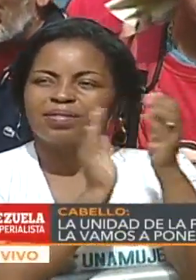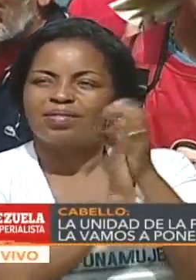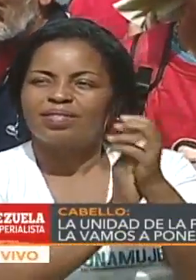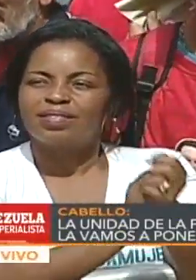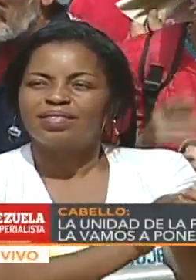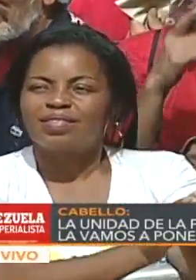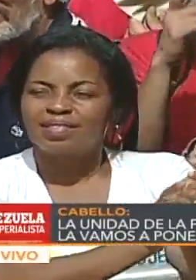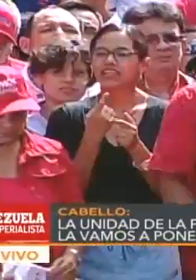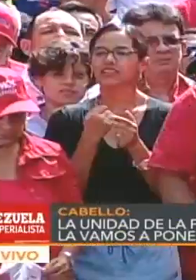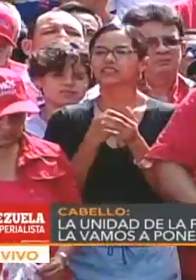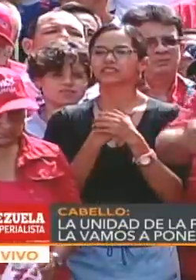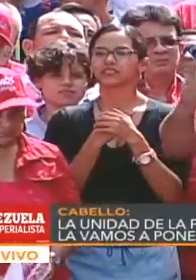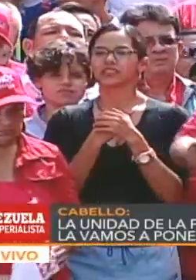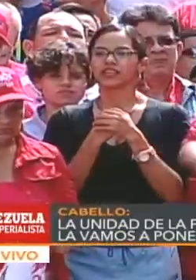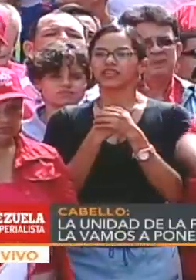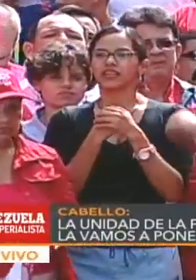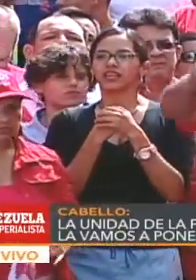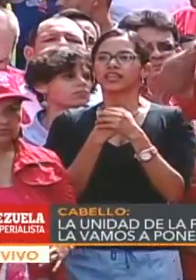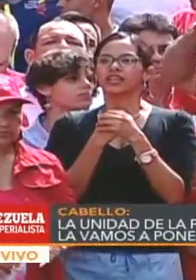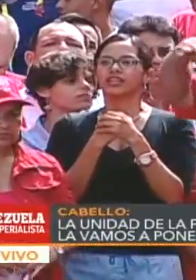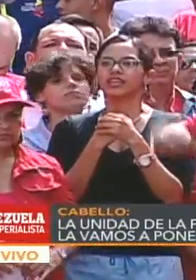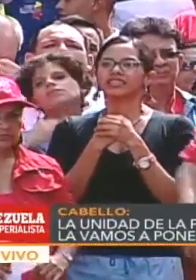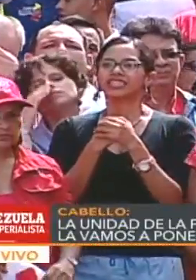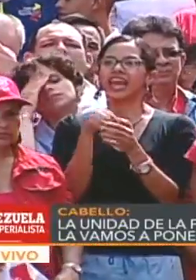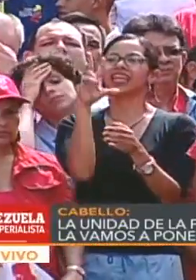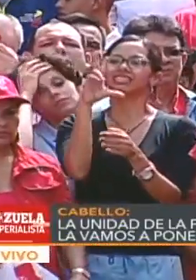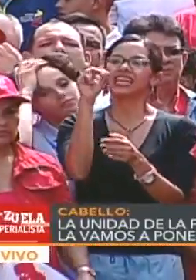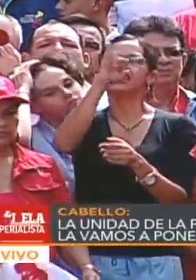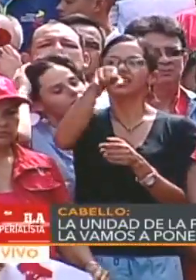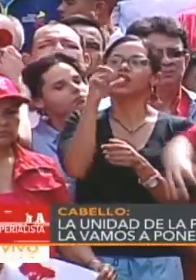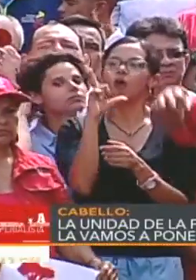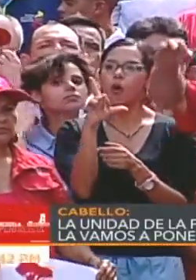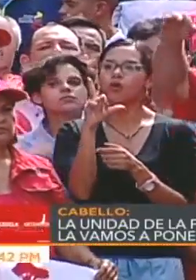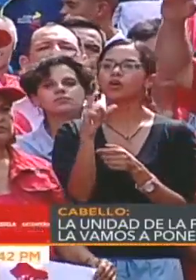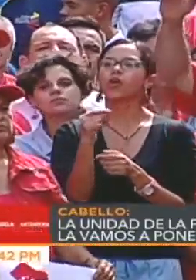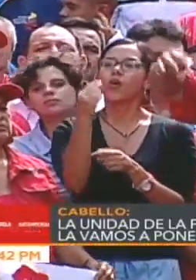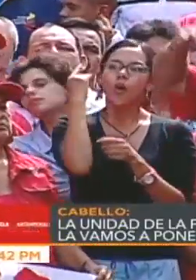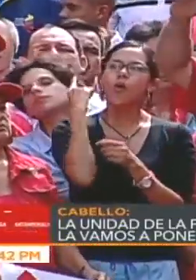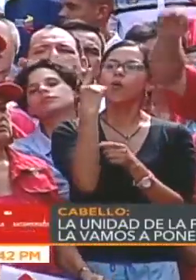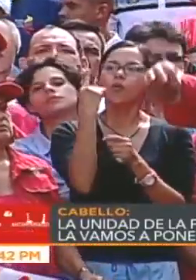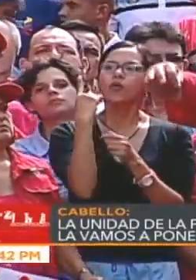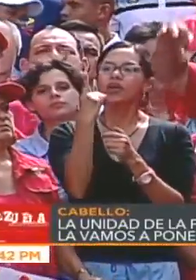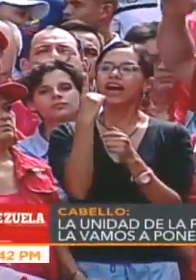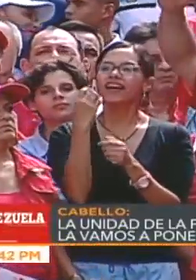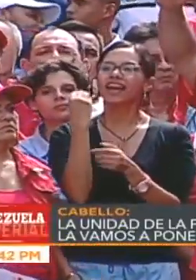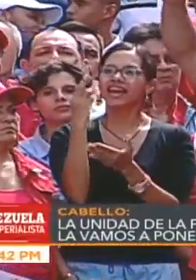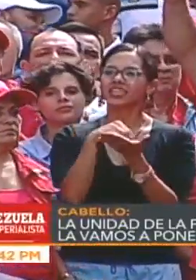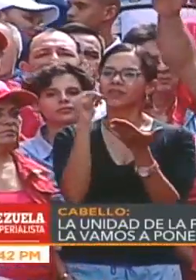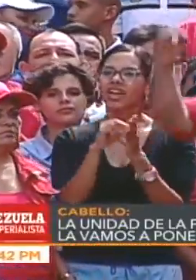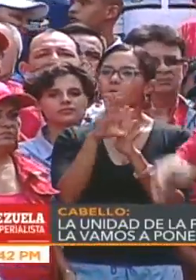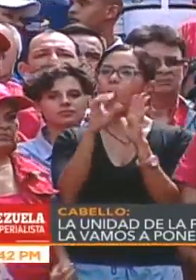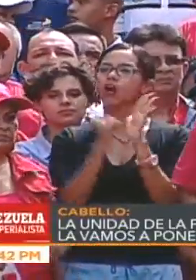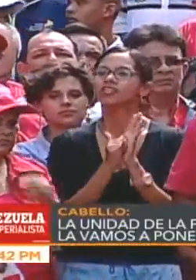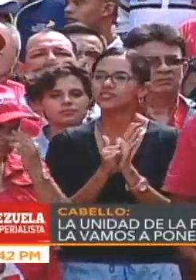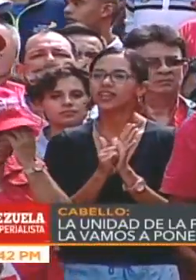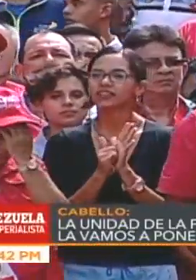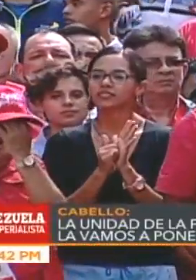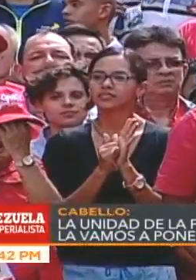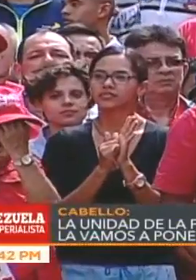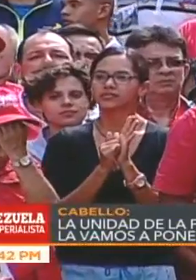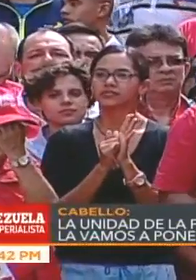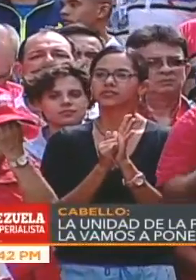decir eso? Que a partir del 30 de julio, una vez instalada la Asamblea Nacional